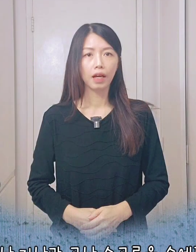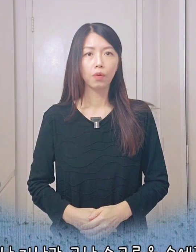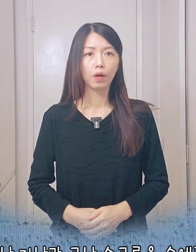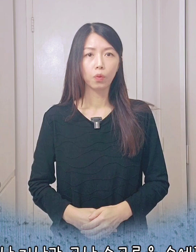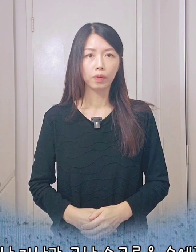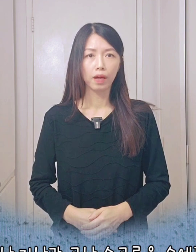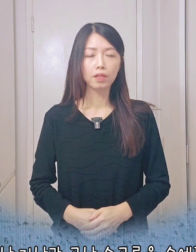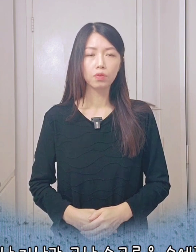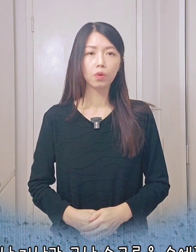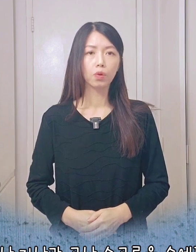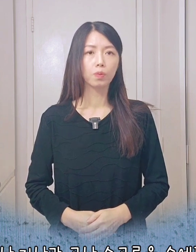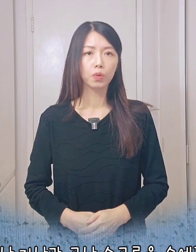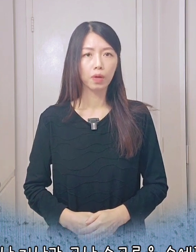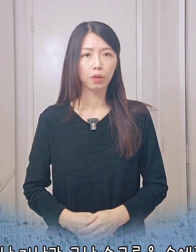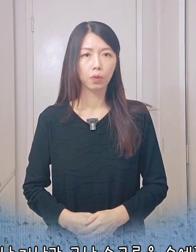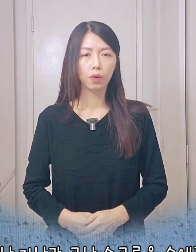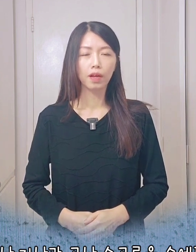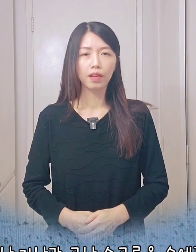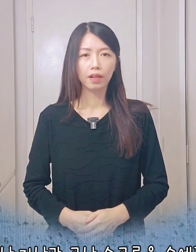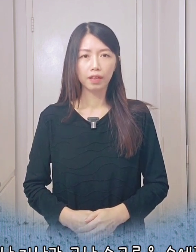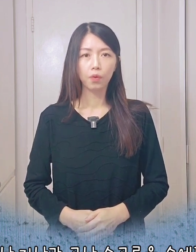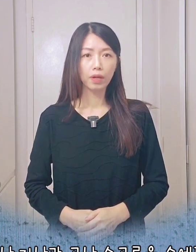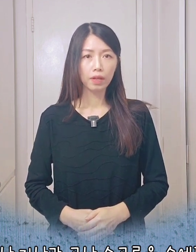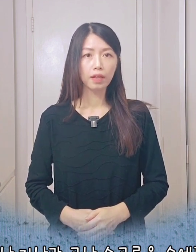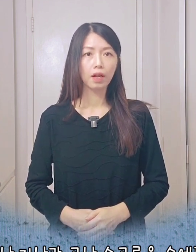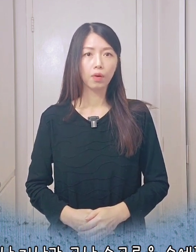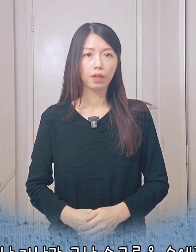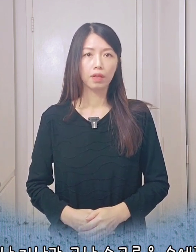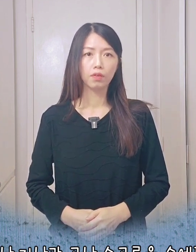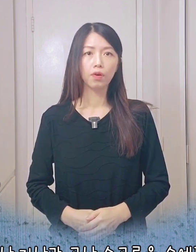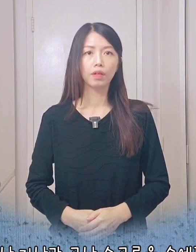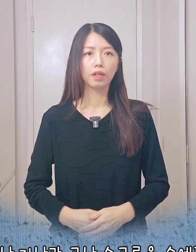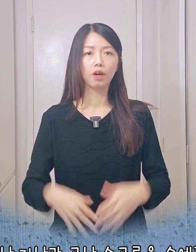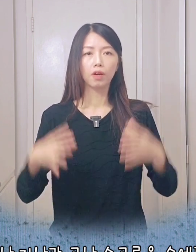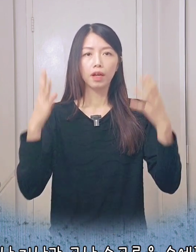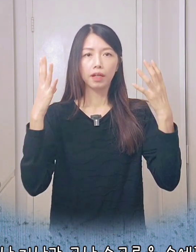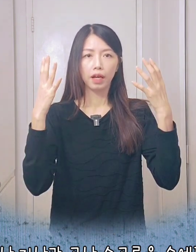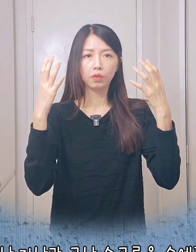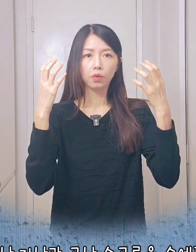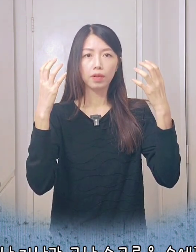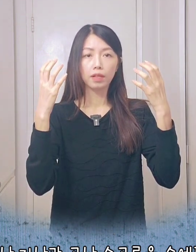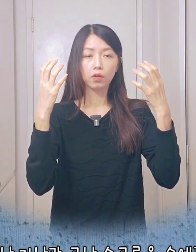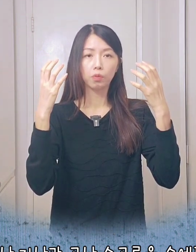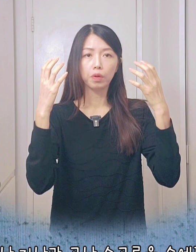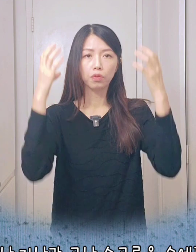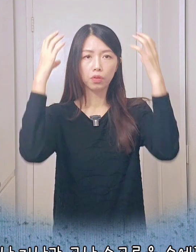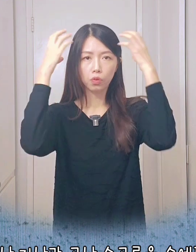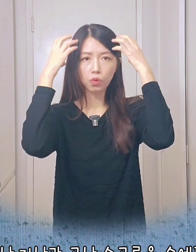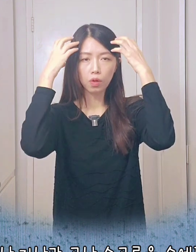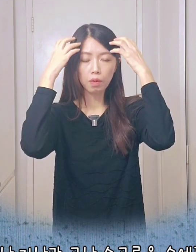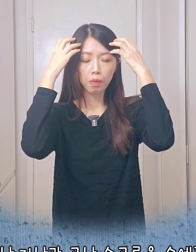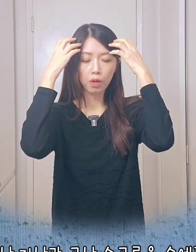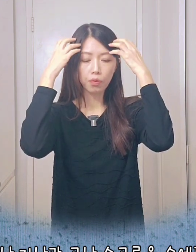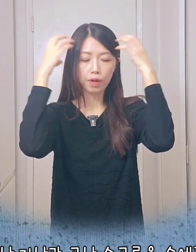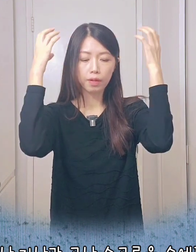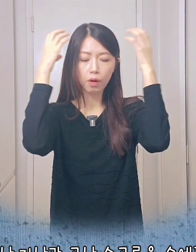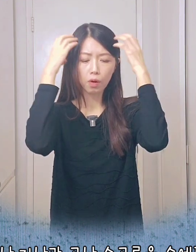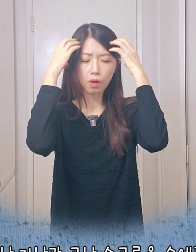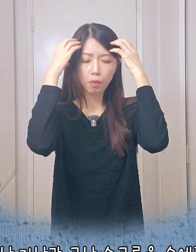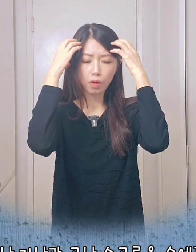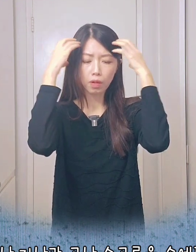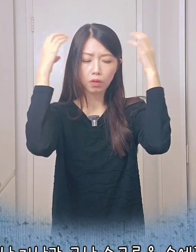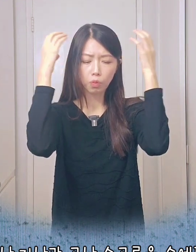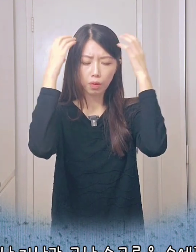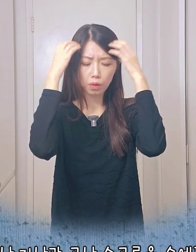환난, 가난과 고난, 수고로움 속에도. 일단 환난이라고 하는 뜻의 수어는요, 양손을 살짝 구부려 주시고 머리